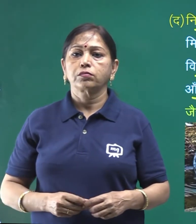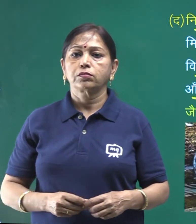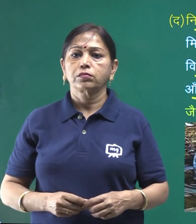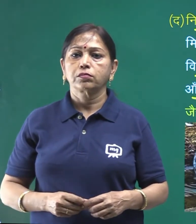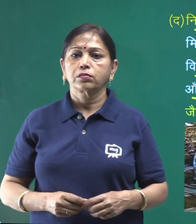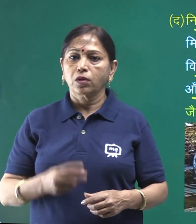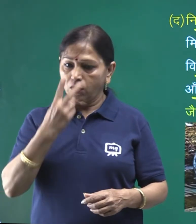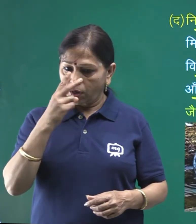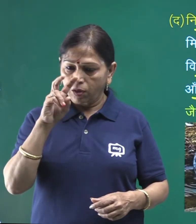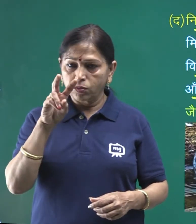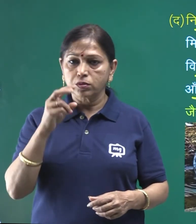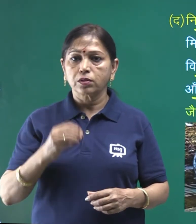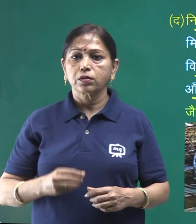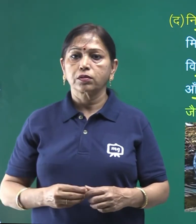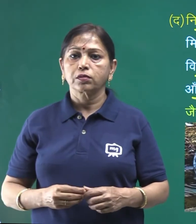आँखों से